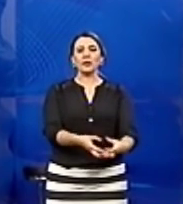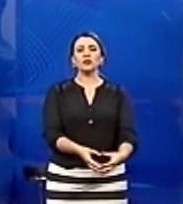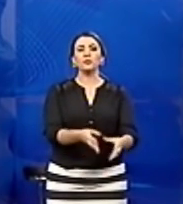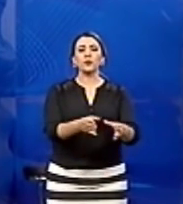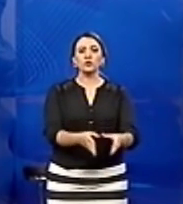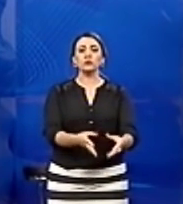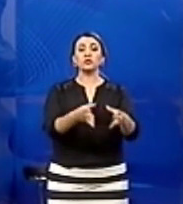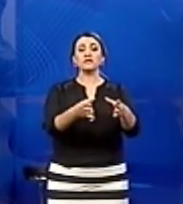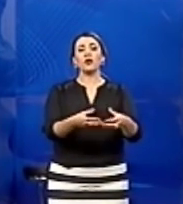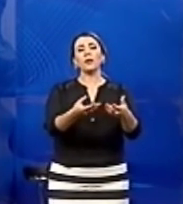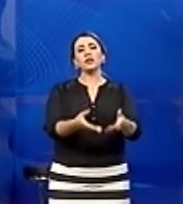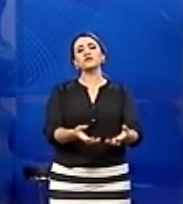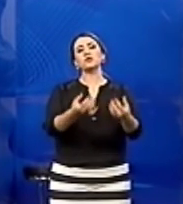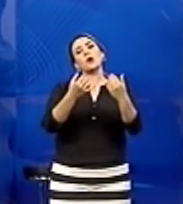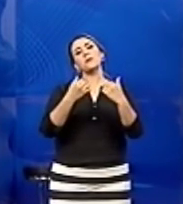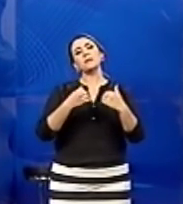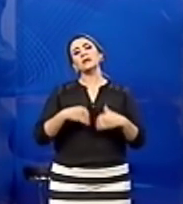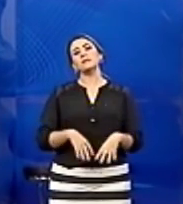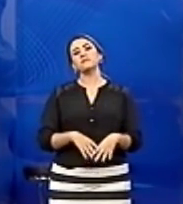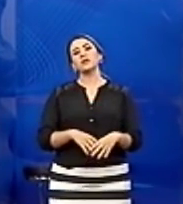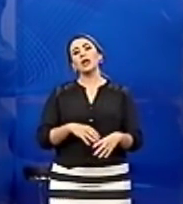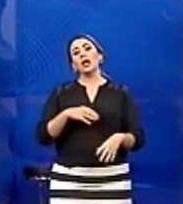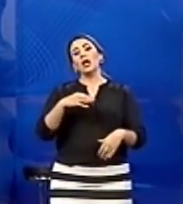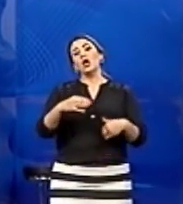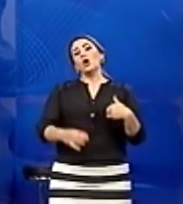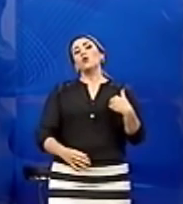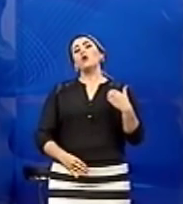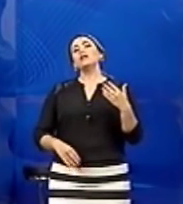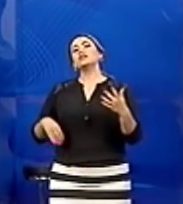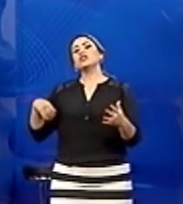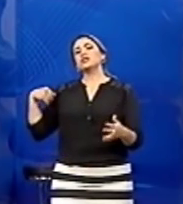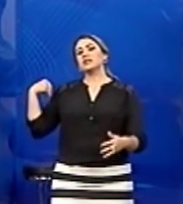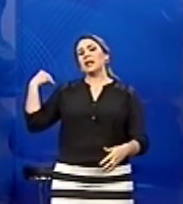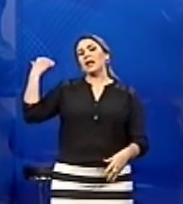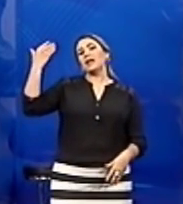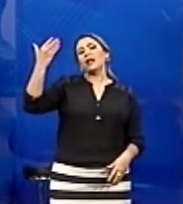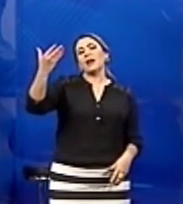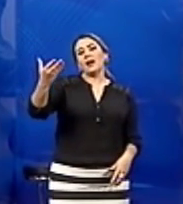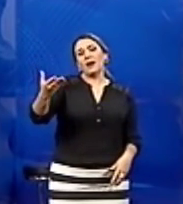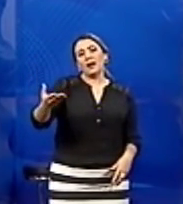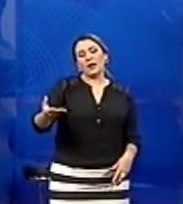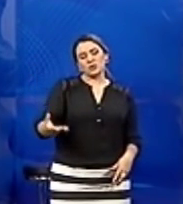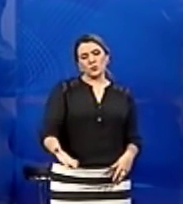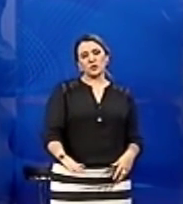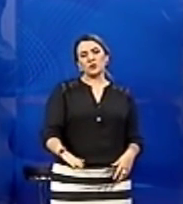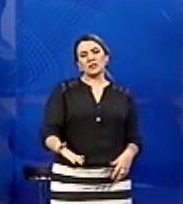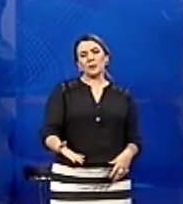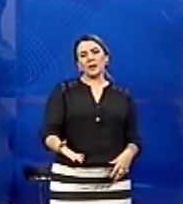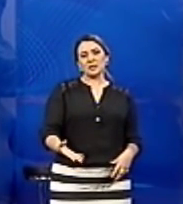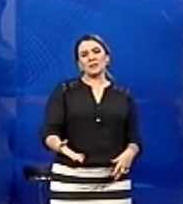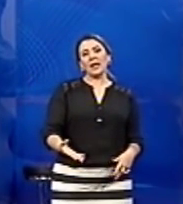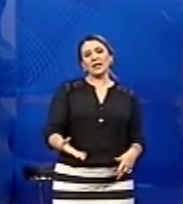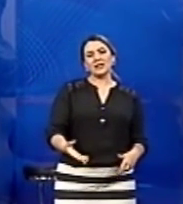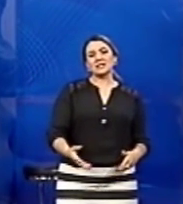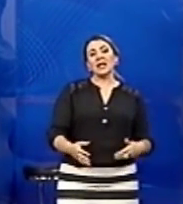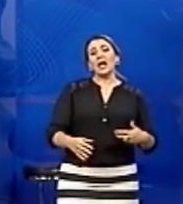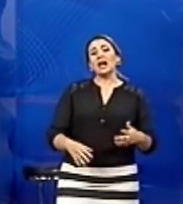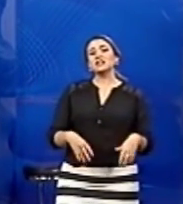determinado produto de forma individual para mim. Quando a gente tem a substituição pelas máquinas, a